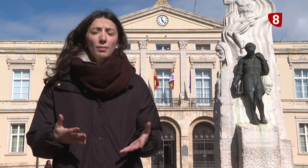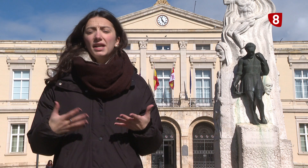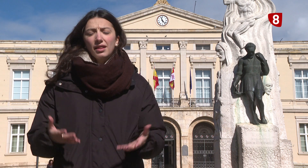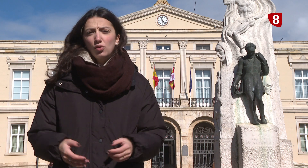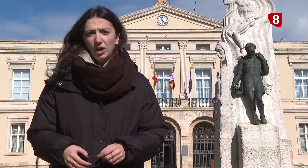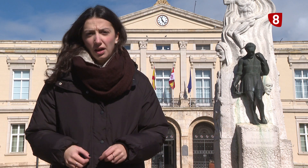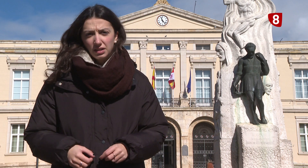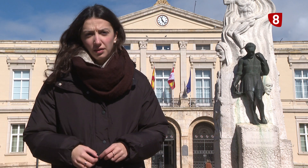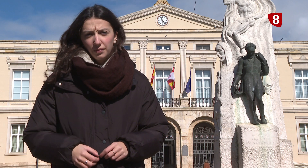manera de comunicarse.